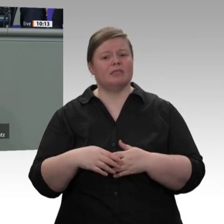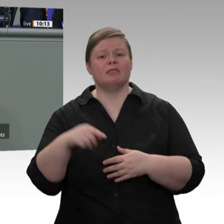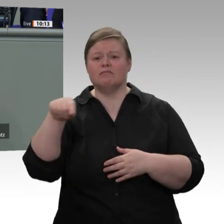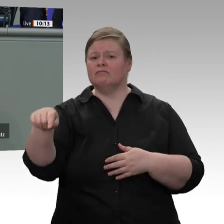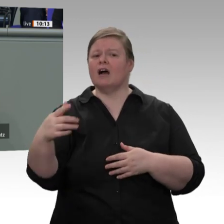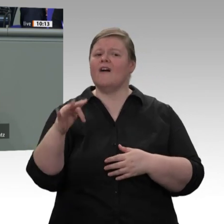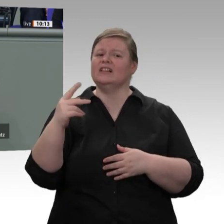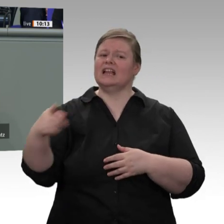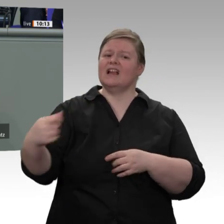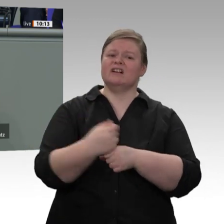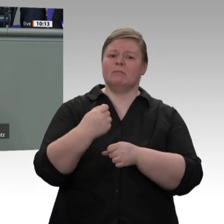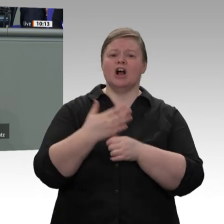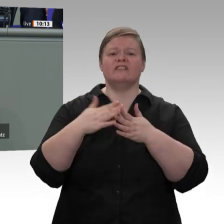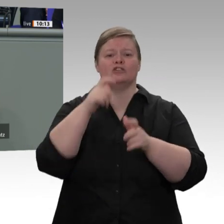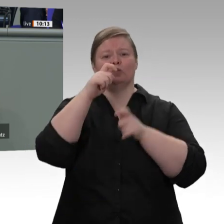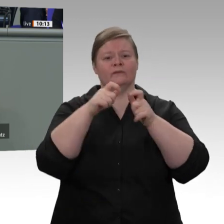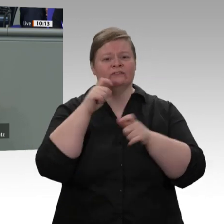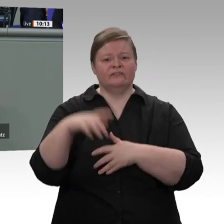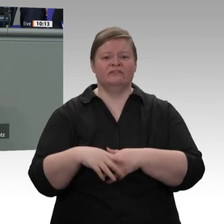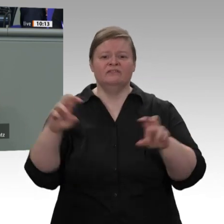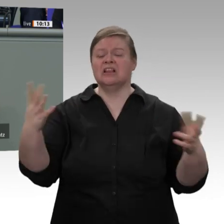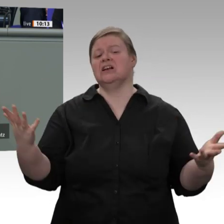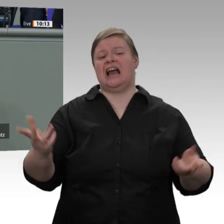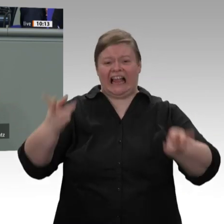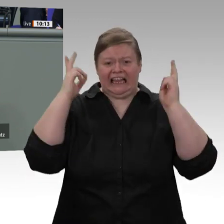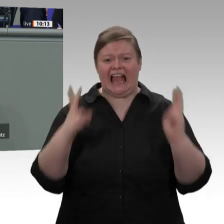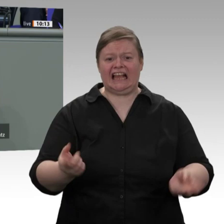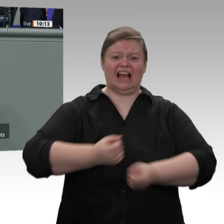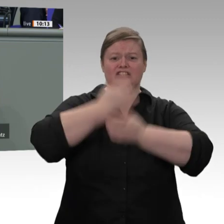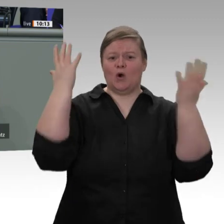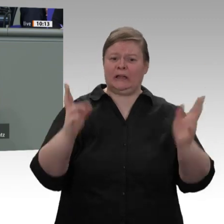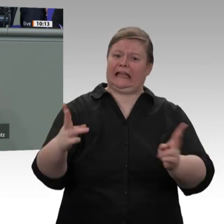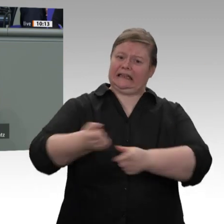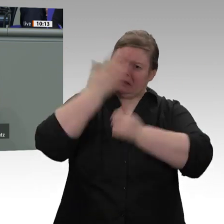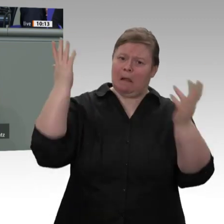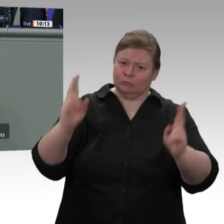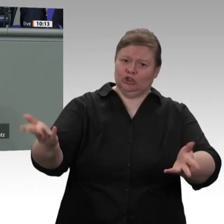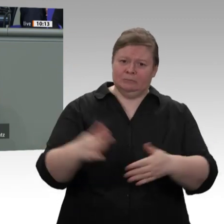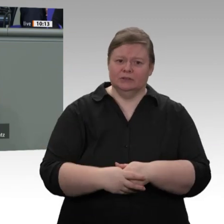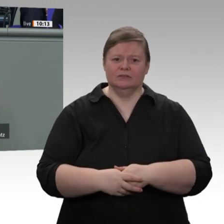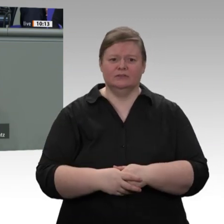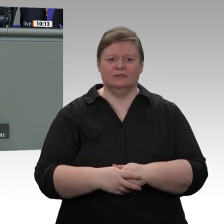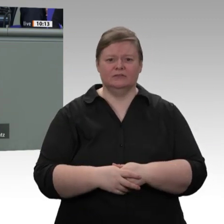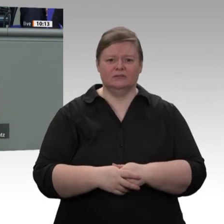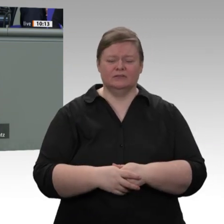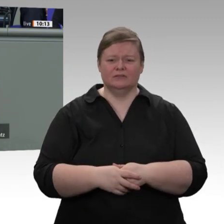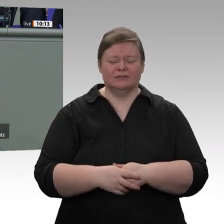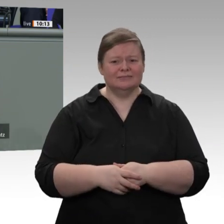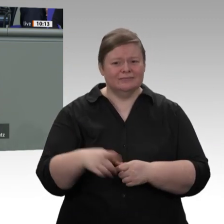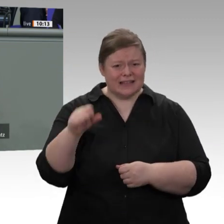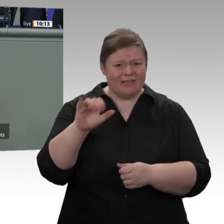sollten mal Ihrer Verantwortung nachkommen und dafür sorgen, dass in Ihrer Fraktion solche Zwischenrufe unterbleiben.